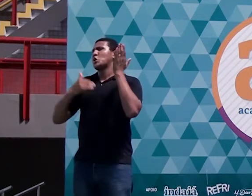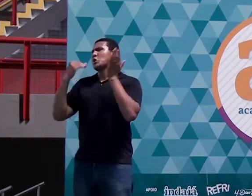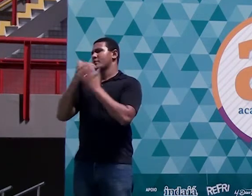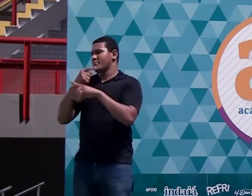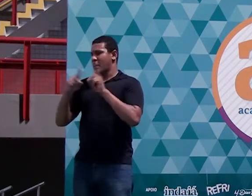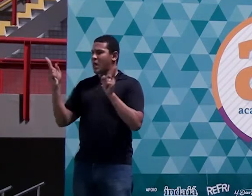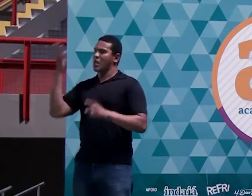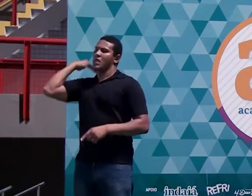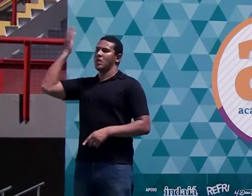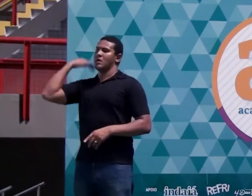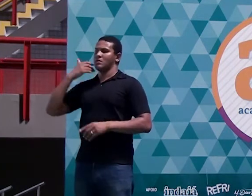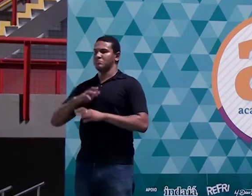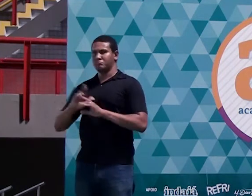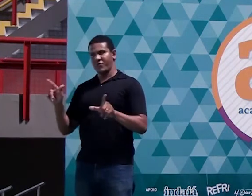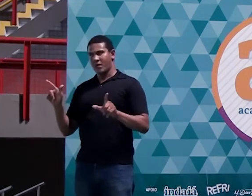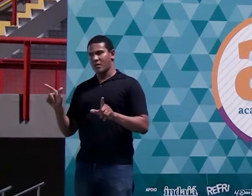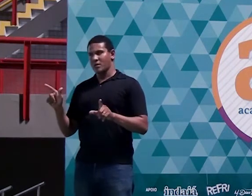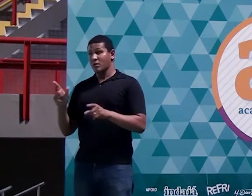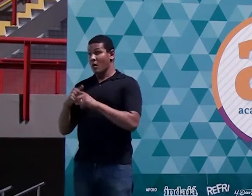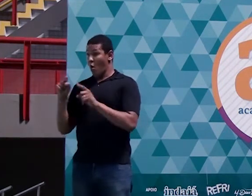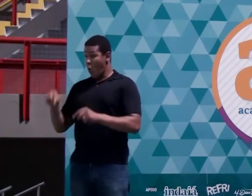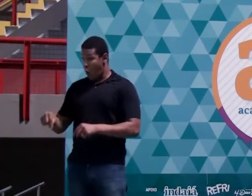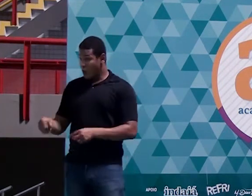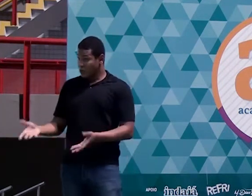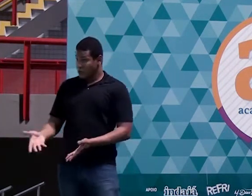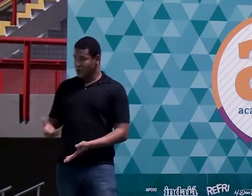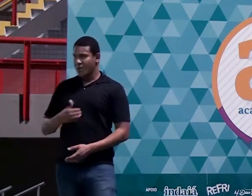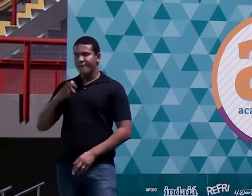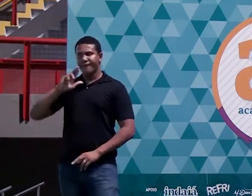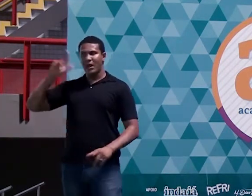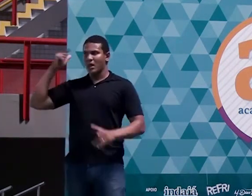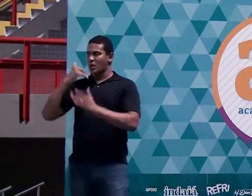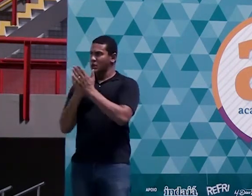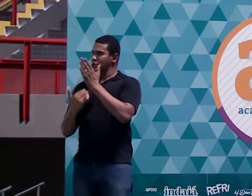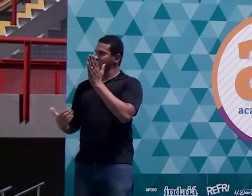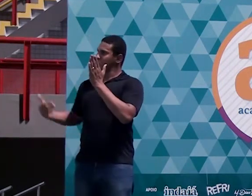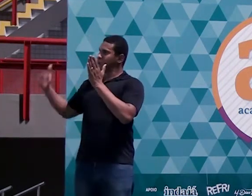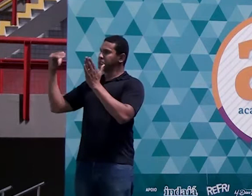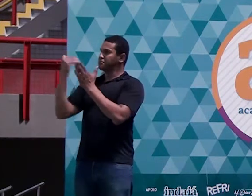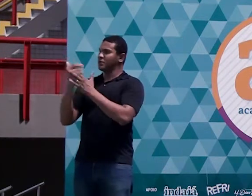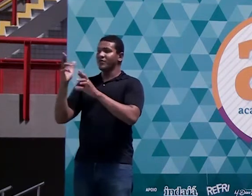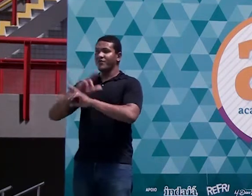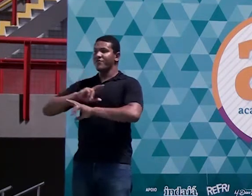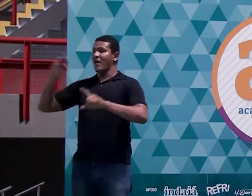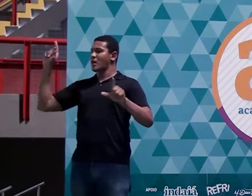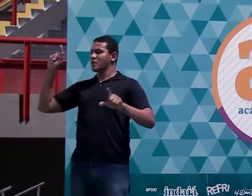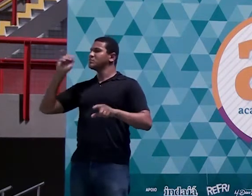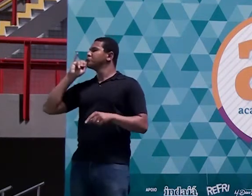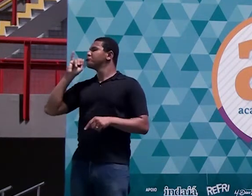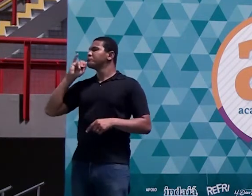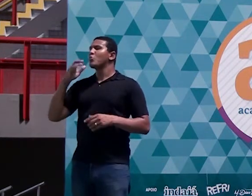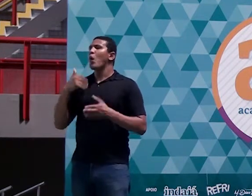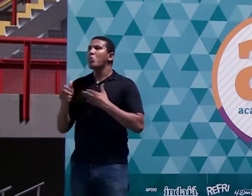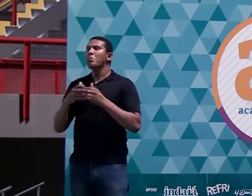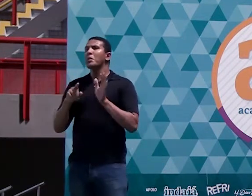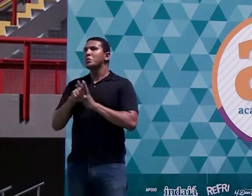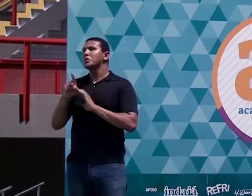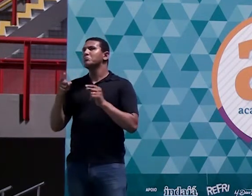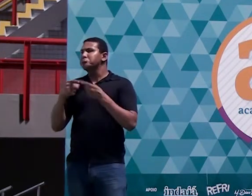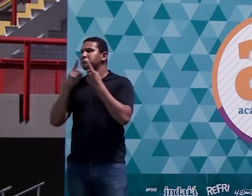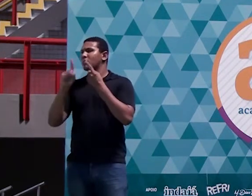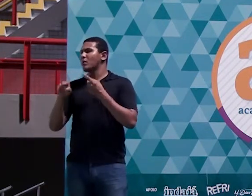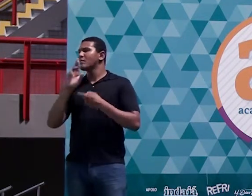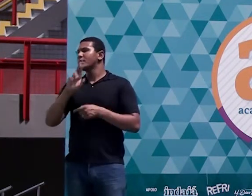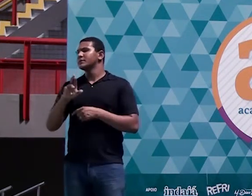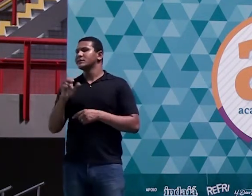nosso extremismo hoje é causado pelo mundo atual. Tá bom? Isso vale para qualquer pergunta que você faz. Por exemplo, pense